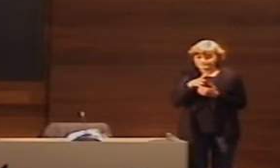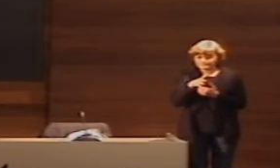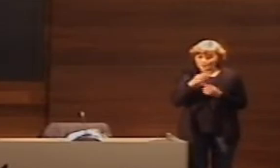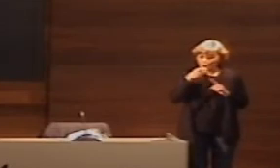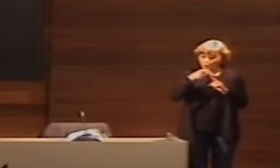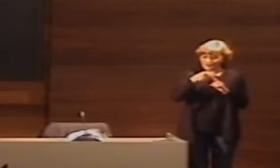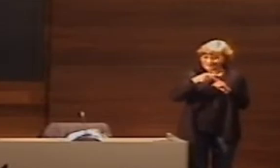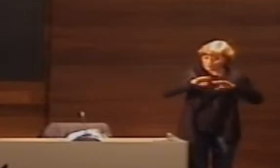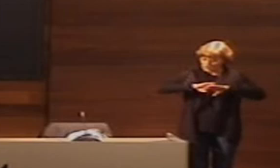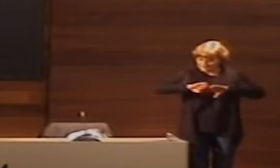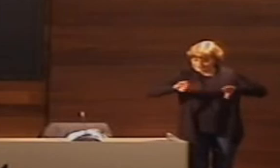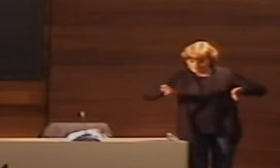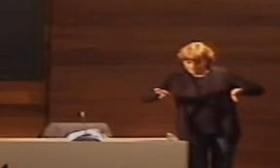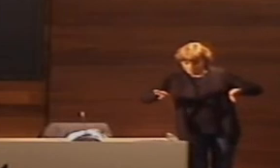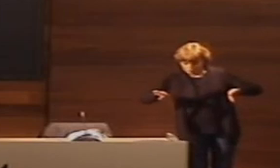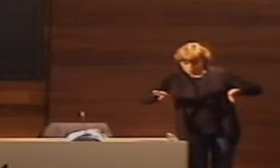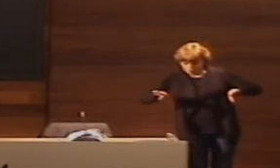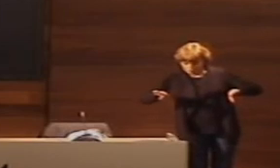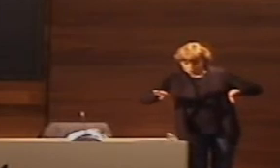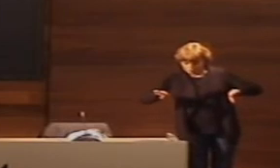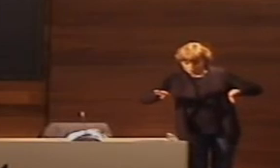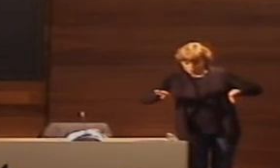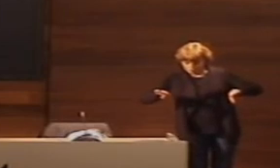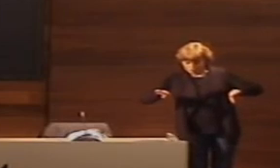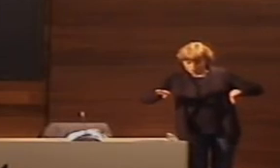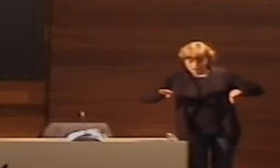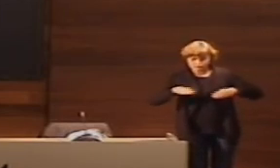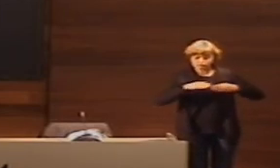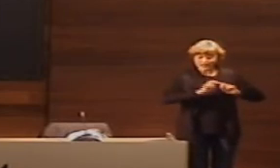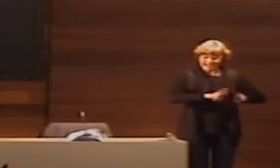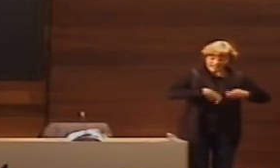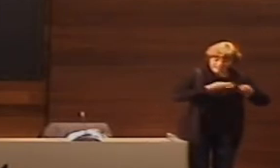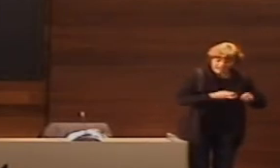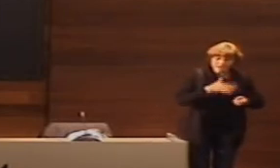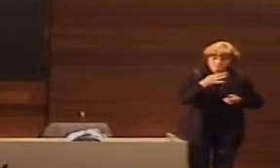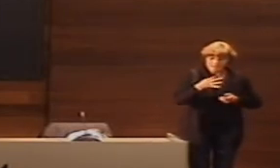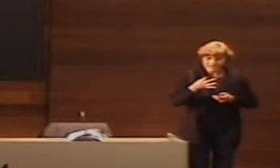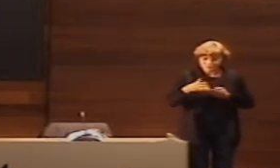hay objetivos separados, que no los había hace unos años, de reutilización, ¿no? Y eso de alguna forma